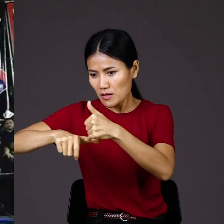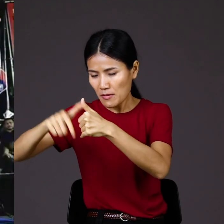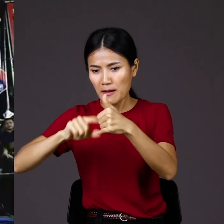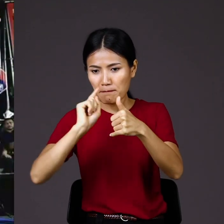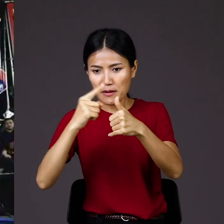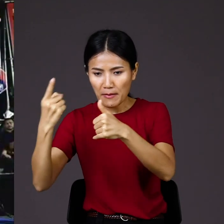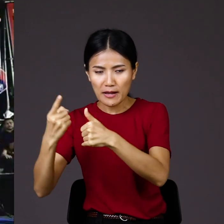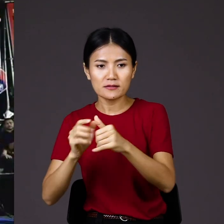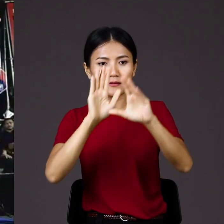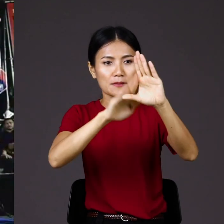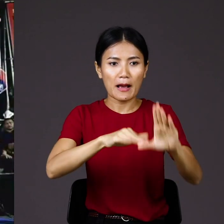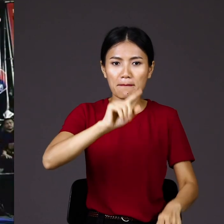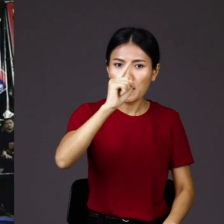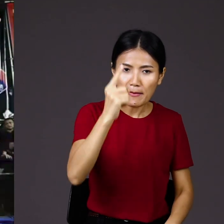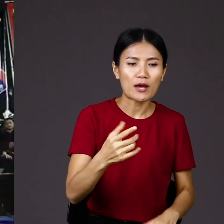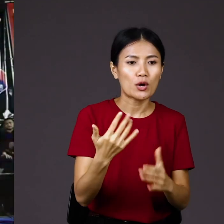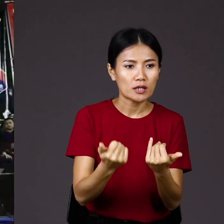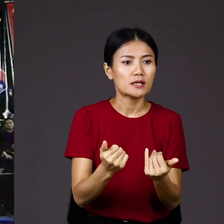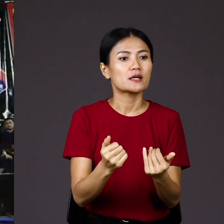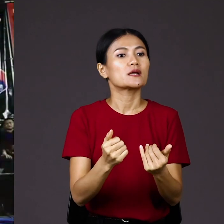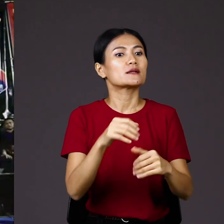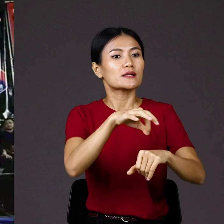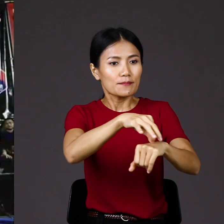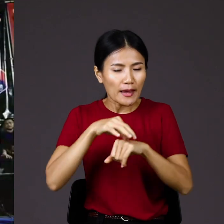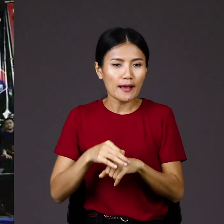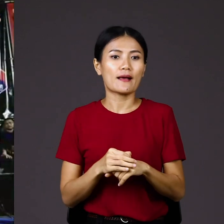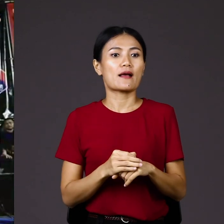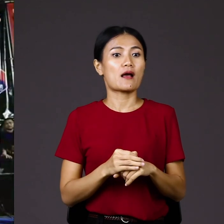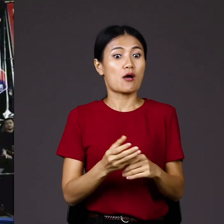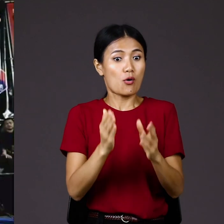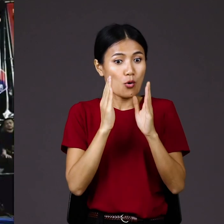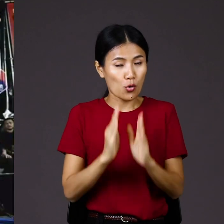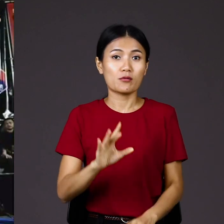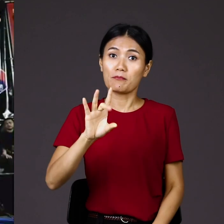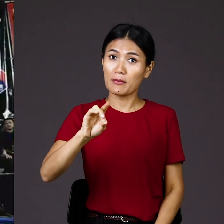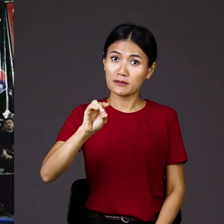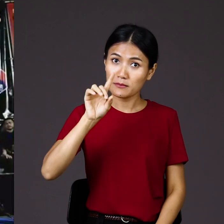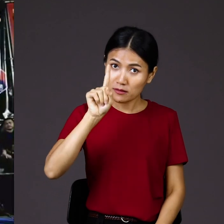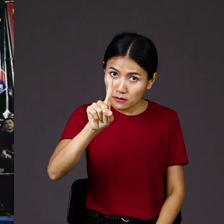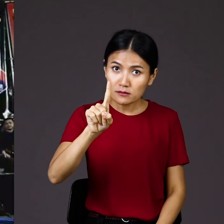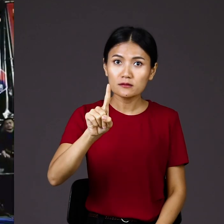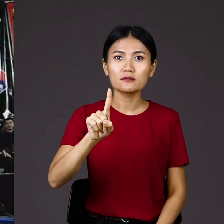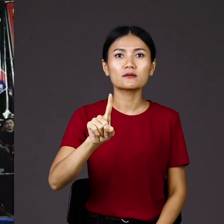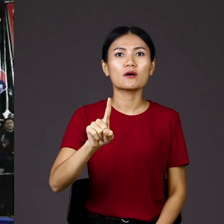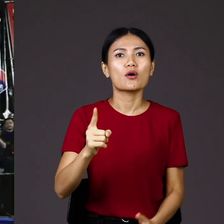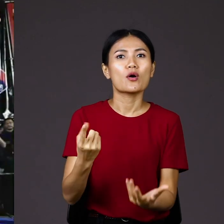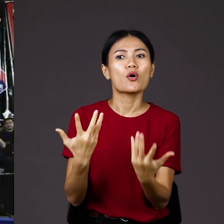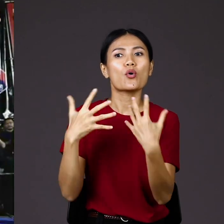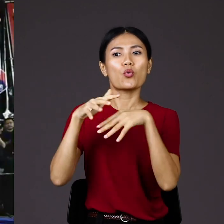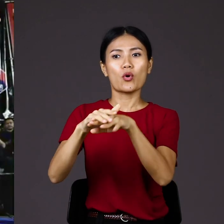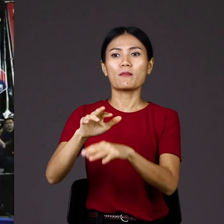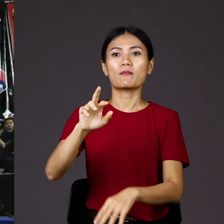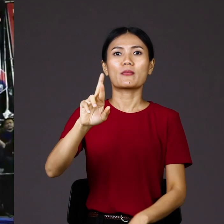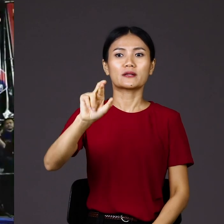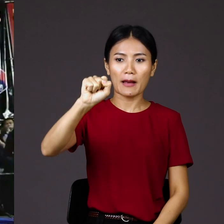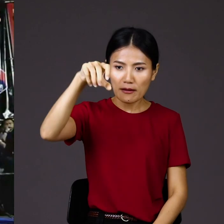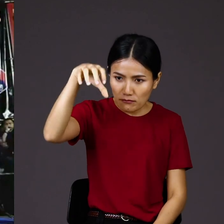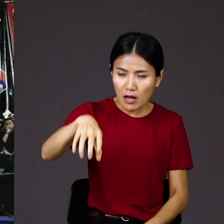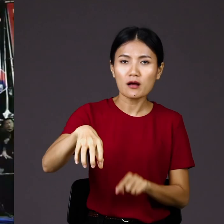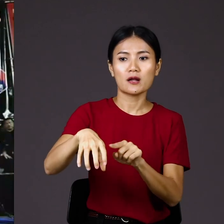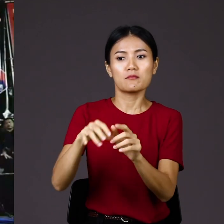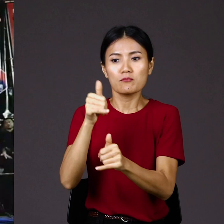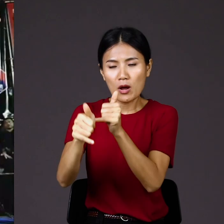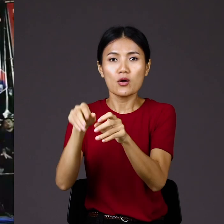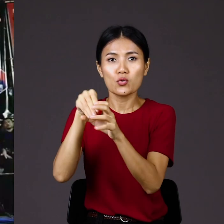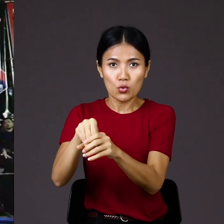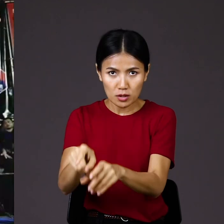ได้ส.ส. 81คนกลายเป็นพรรคอันดับ3ในสภาผู้แทนราษฎรทันทีด้วยน้ำพักน้ำแร